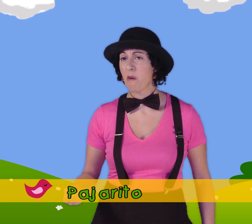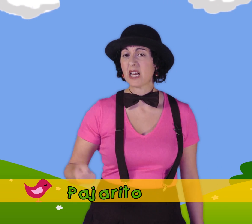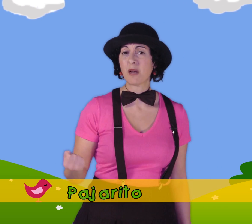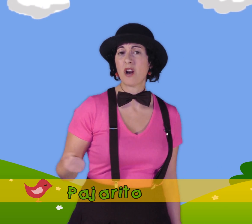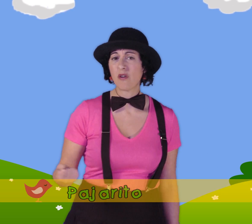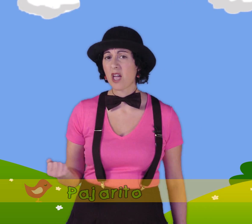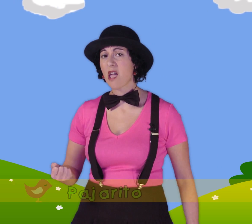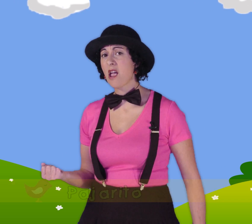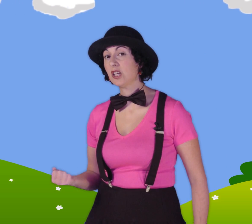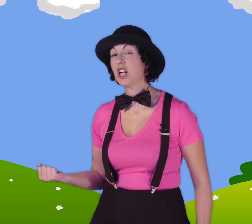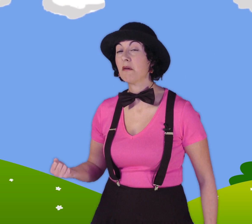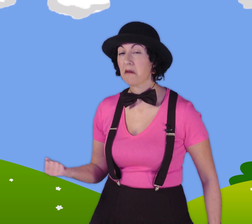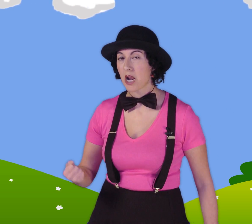salir tan volando que ni siquiera la vas a ver.